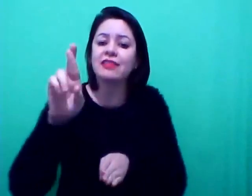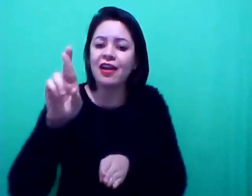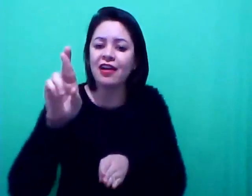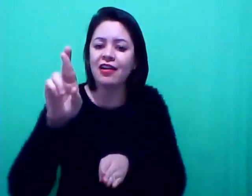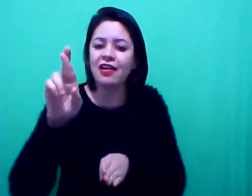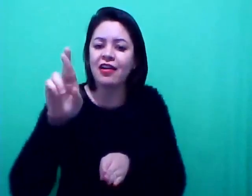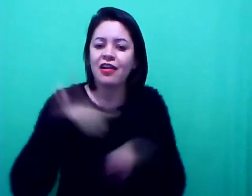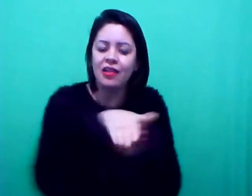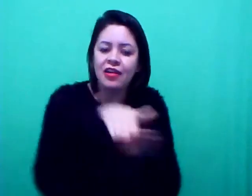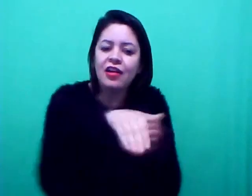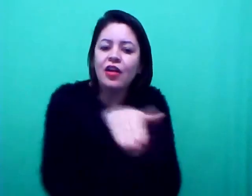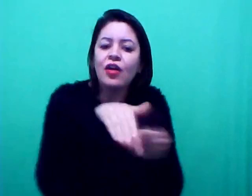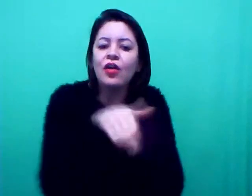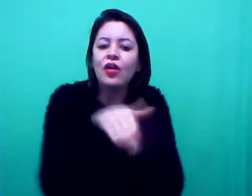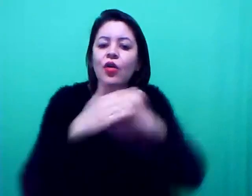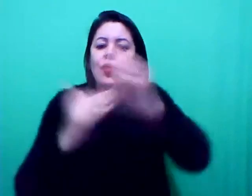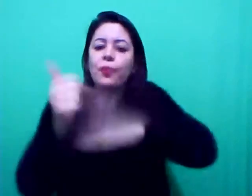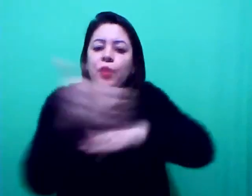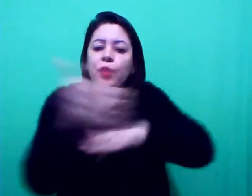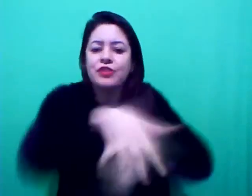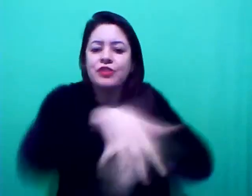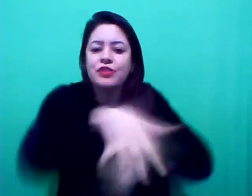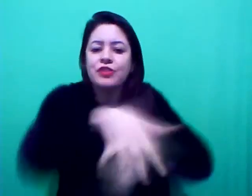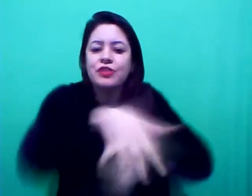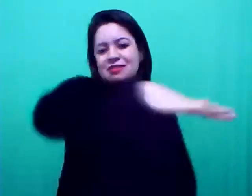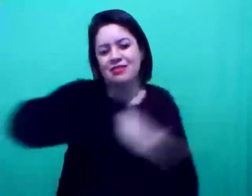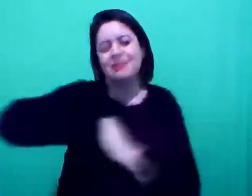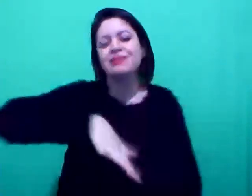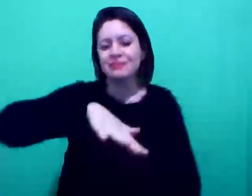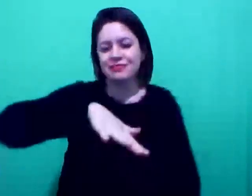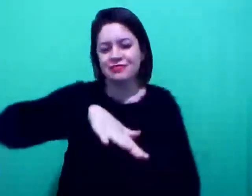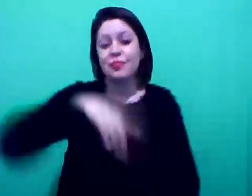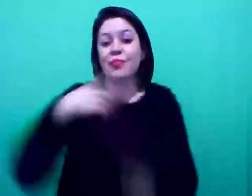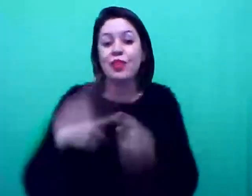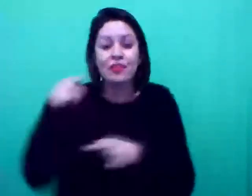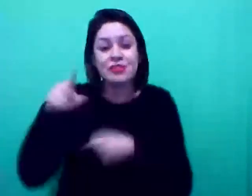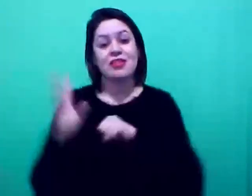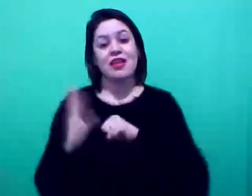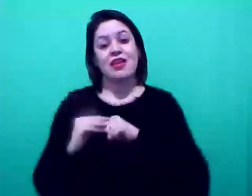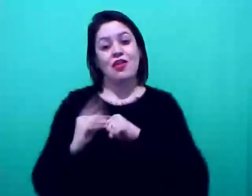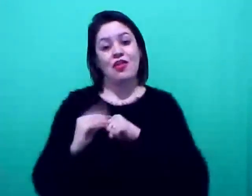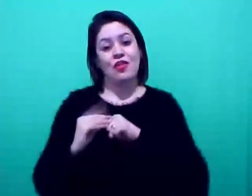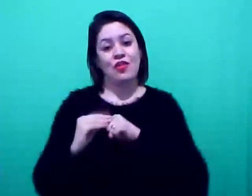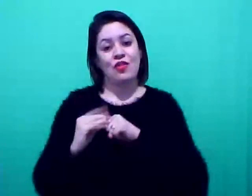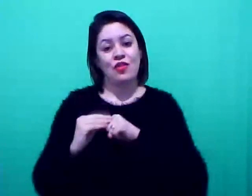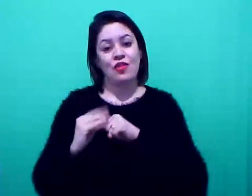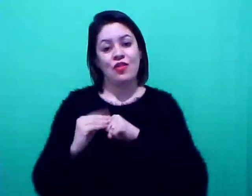Você tem responsabilidade de orientar, né? Esse aluno dentro da sua sala de aula, para que ele consiga